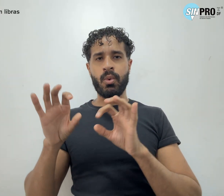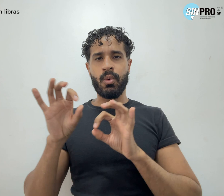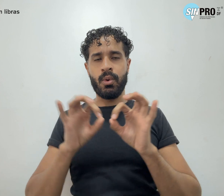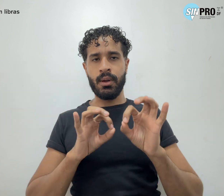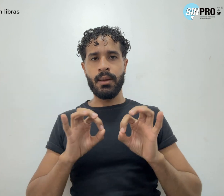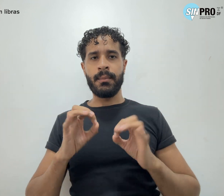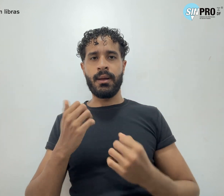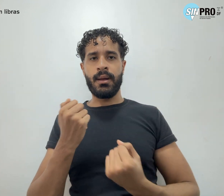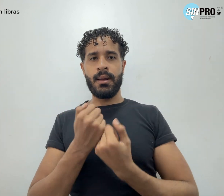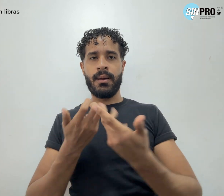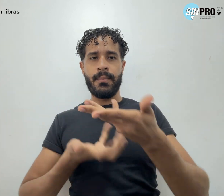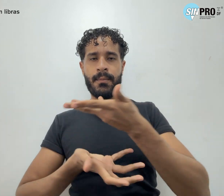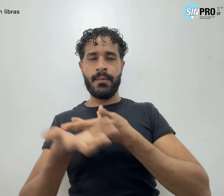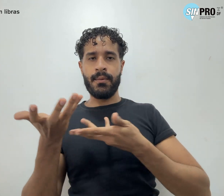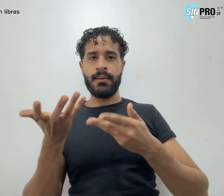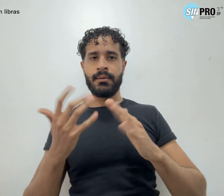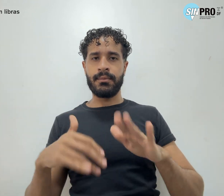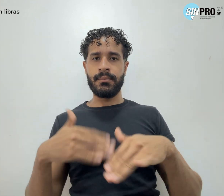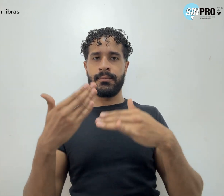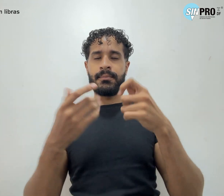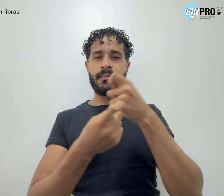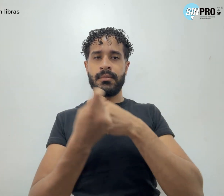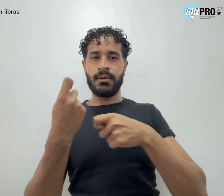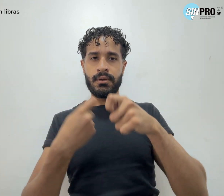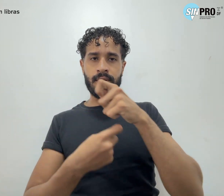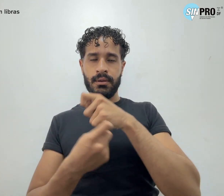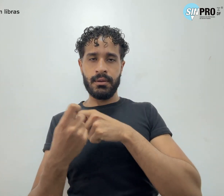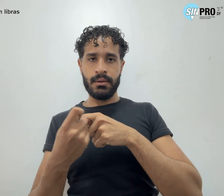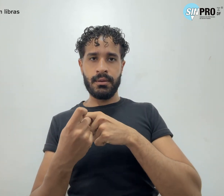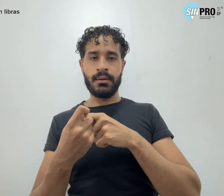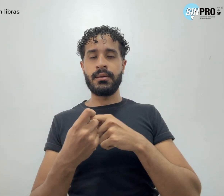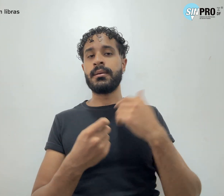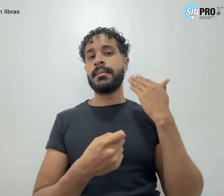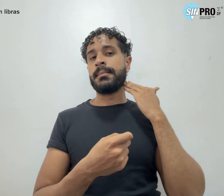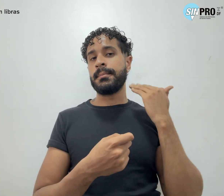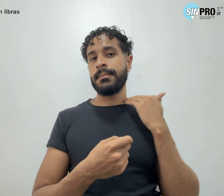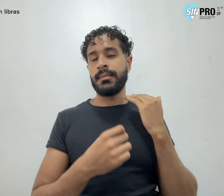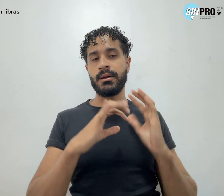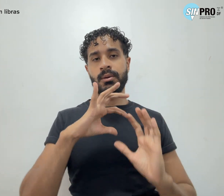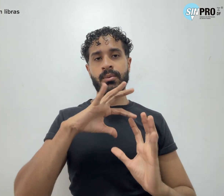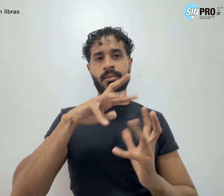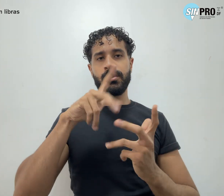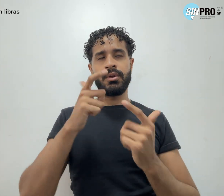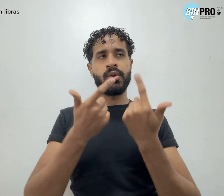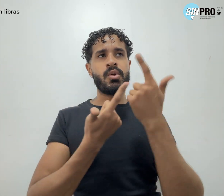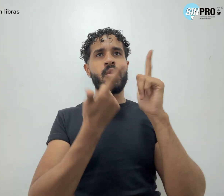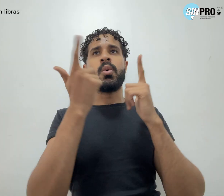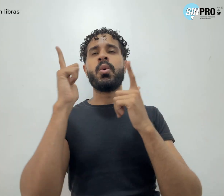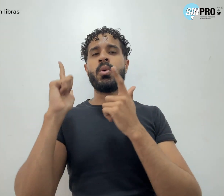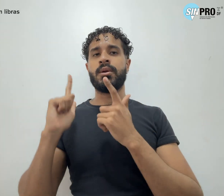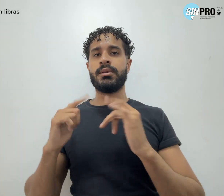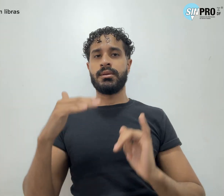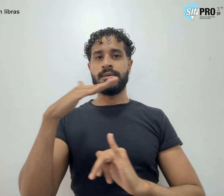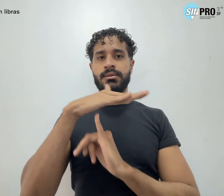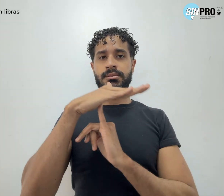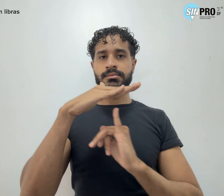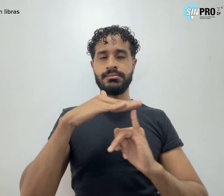e Desenvolvimento Econômico, Banco Mundial e outras instituições